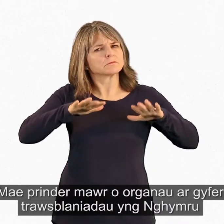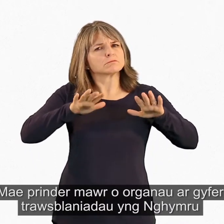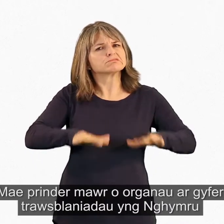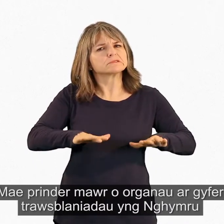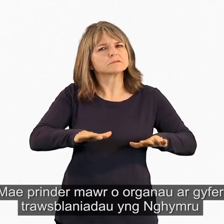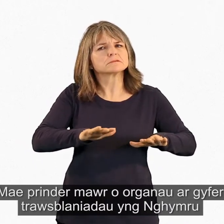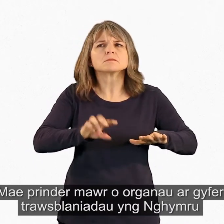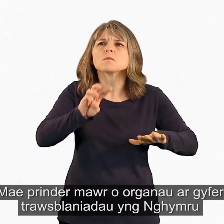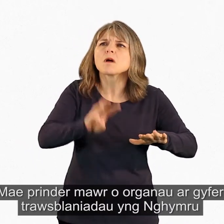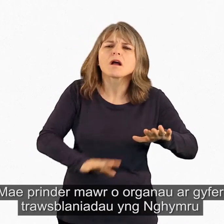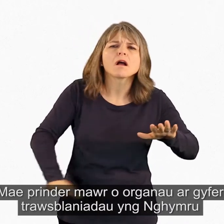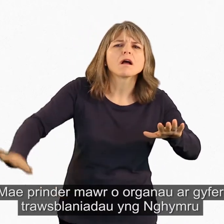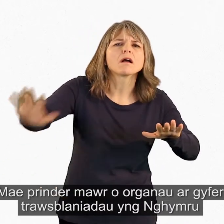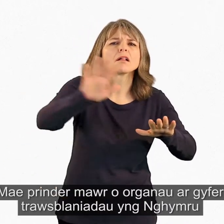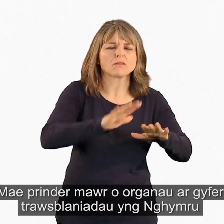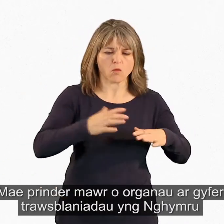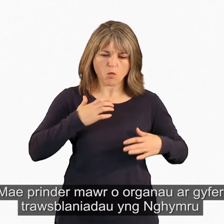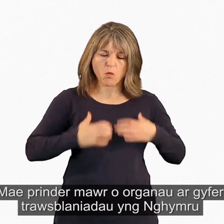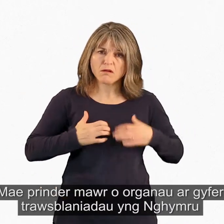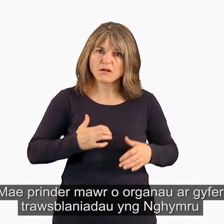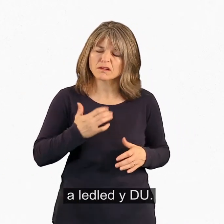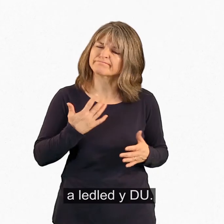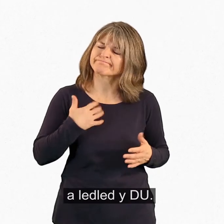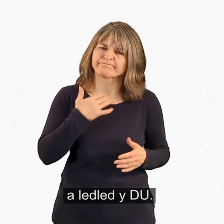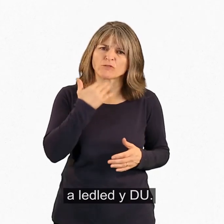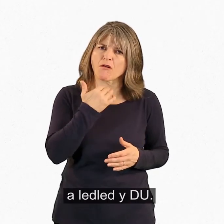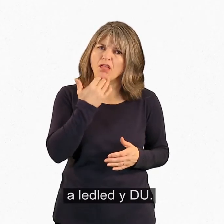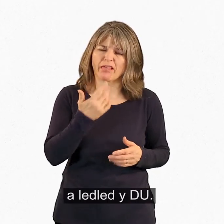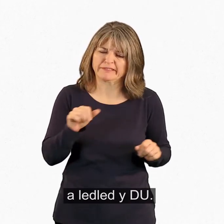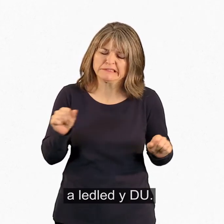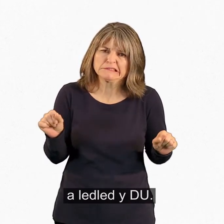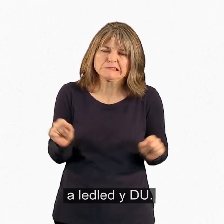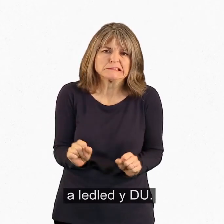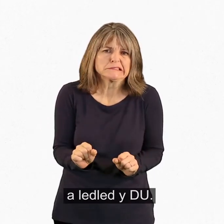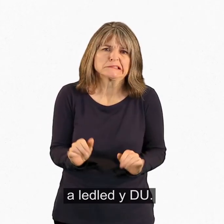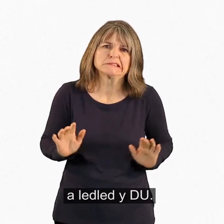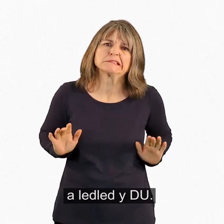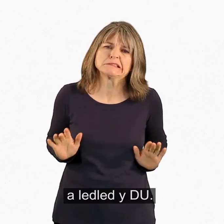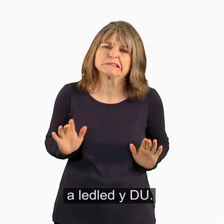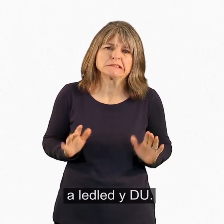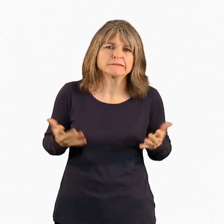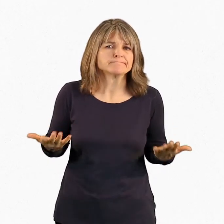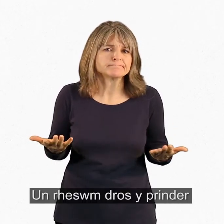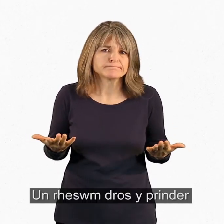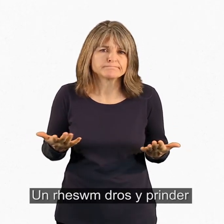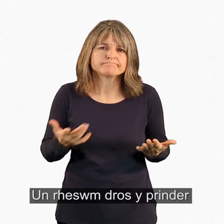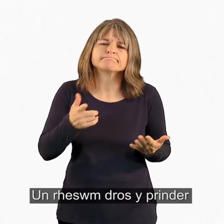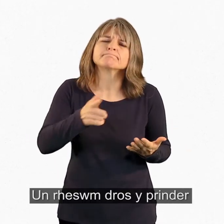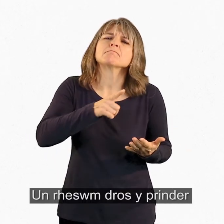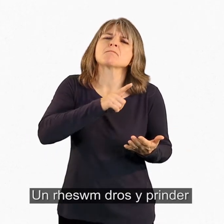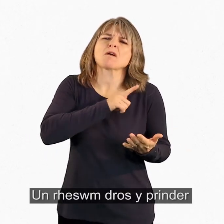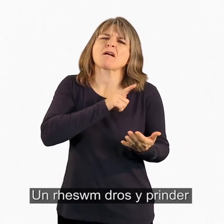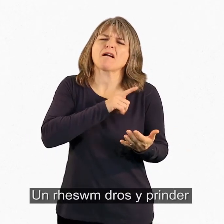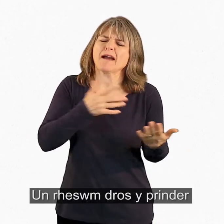o organau ar gyfer traws blaniadau yng Nghymru a ledled y Deirnas Unedig. Un rheswm dros y prinder